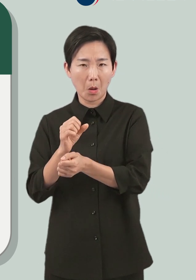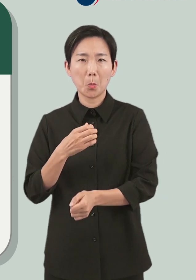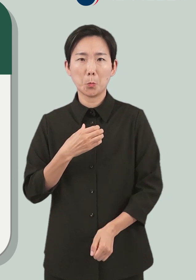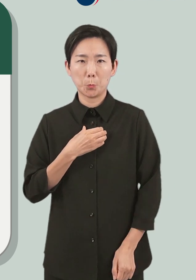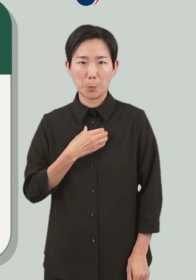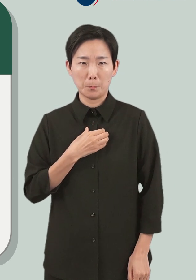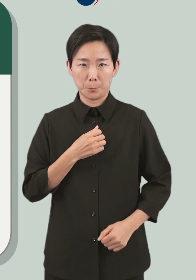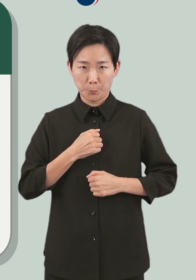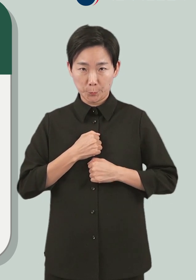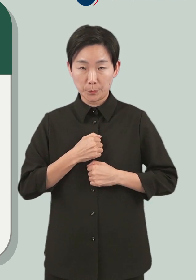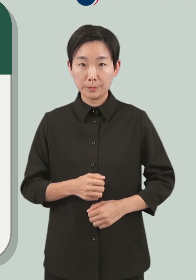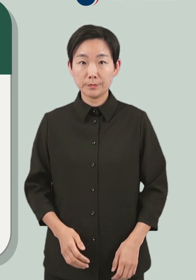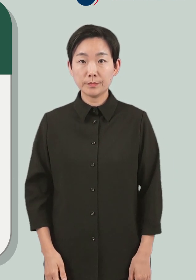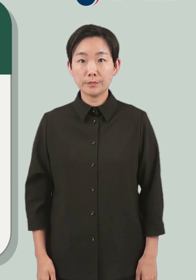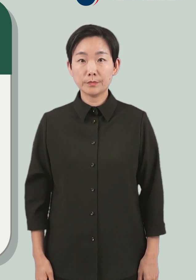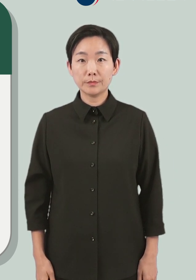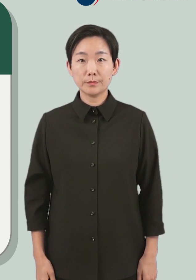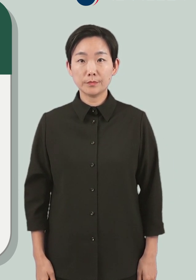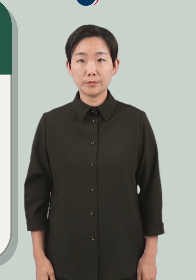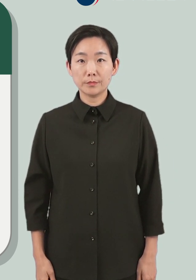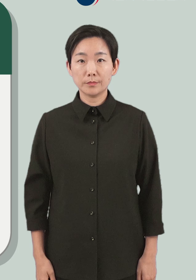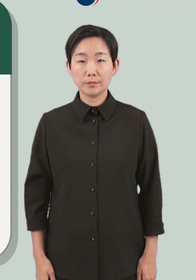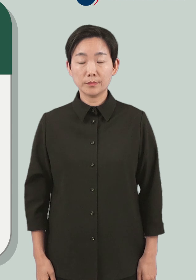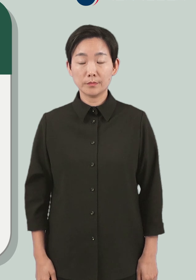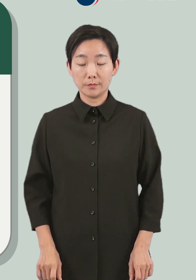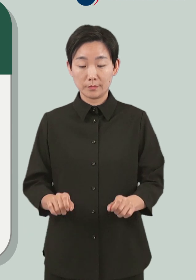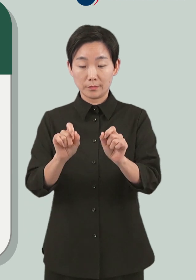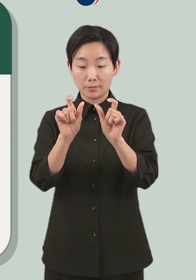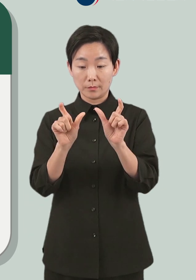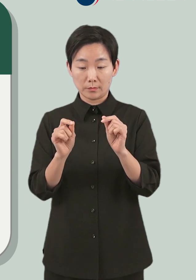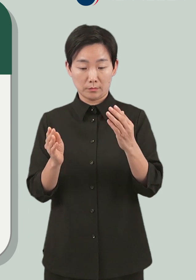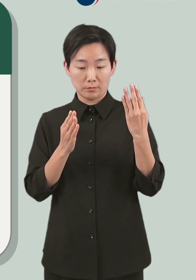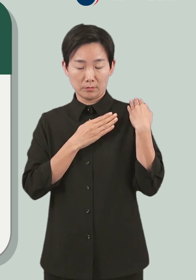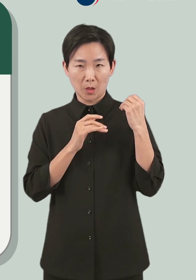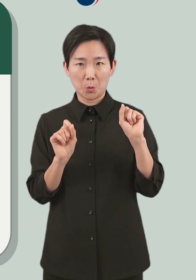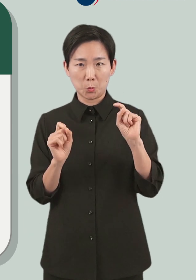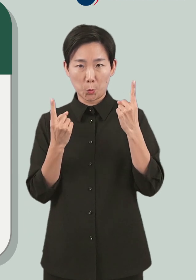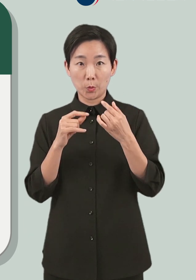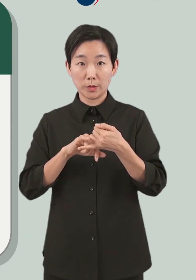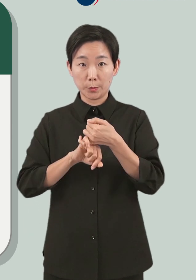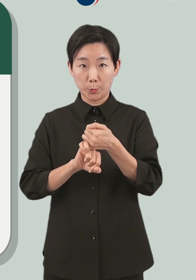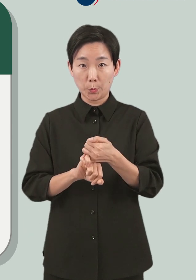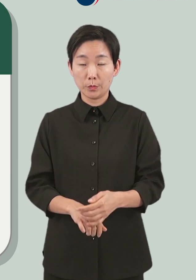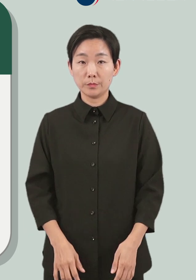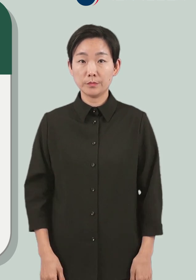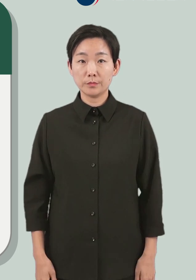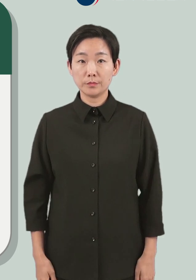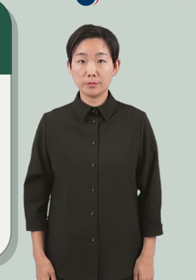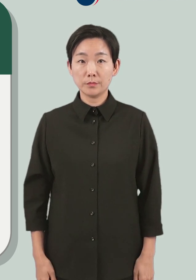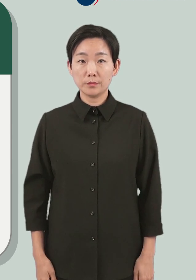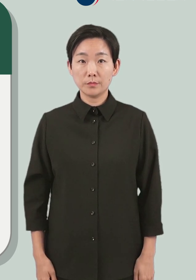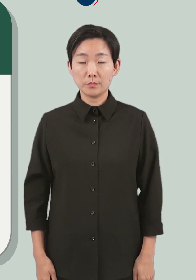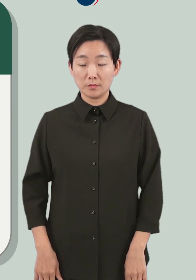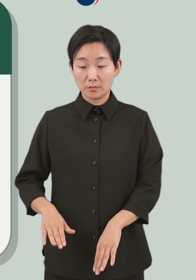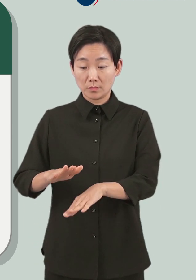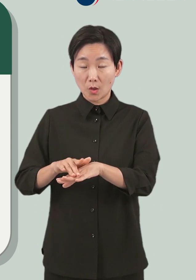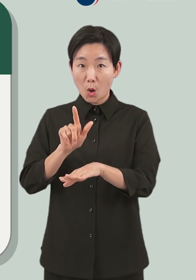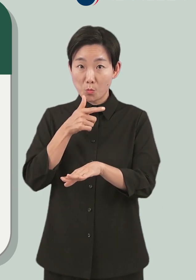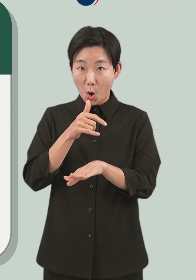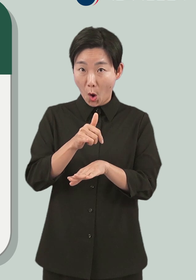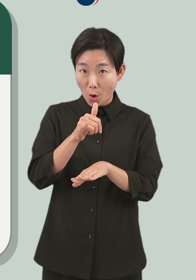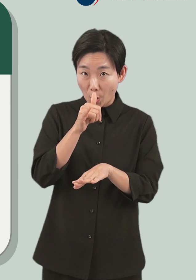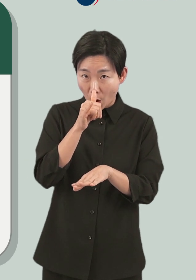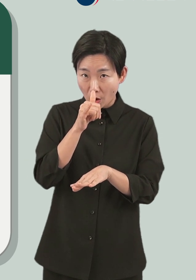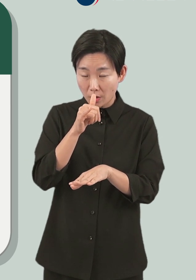또는 감염이 일어날 수 있습니다. 올바른 사용을 위해 항상 2개의 패드를 사용할 것을